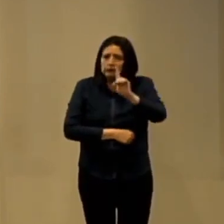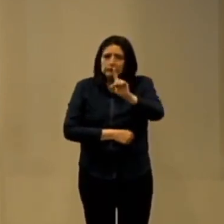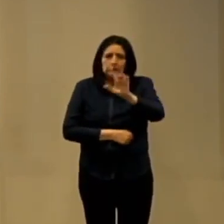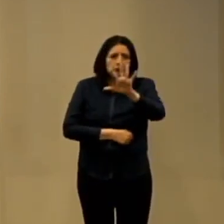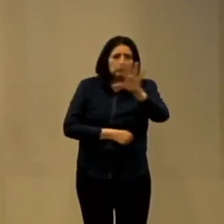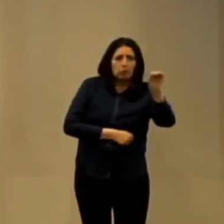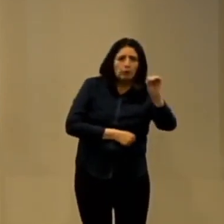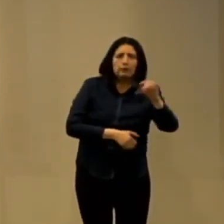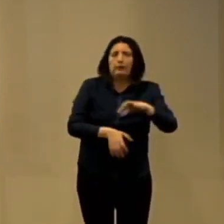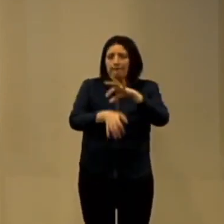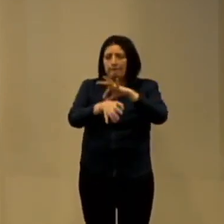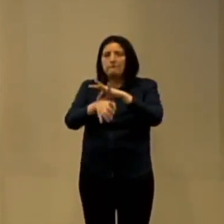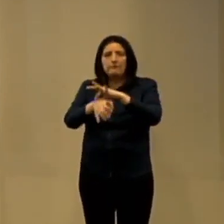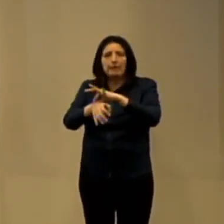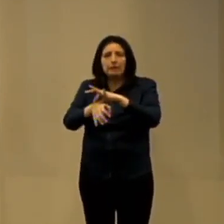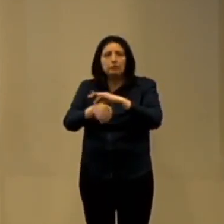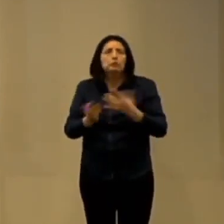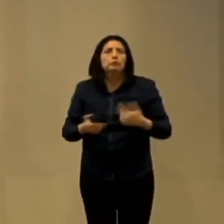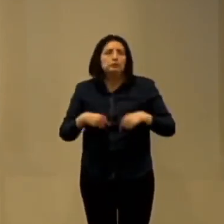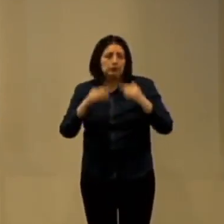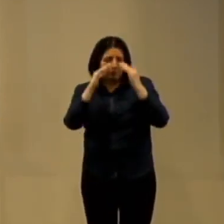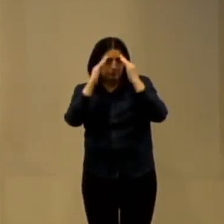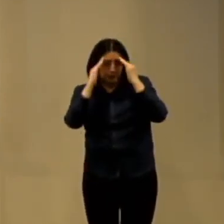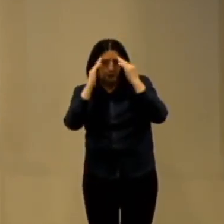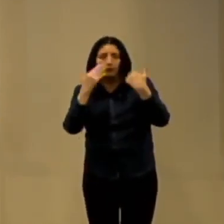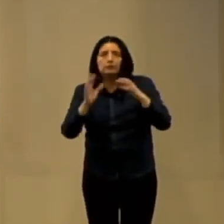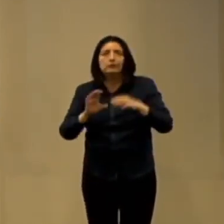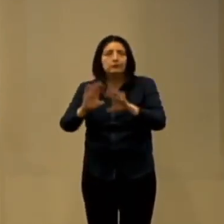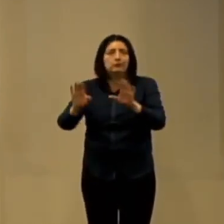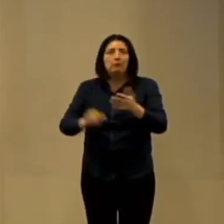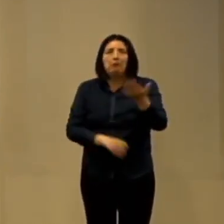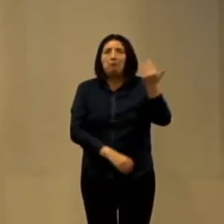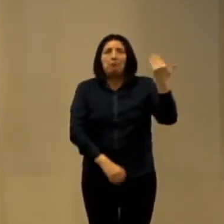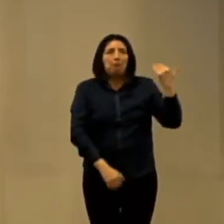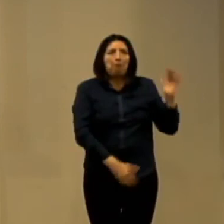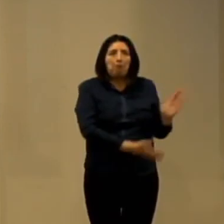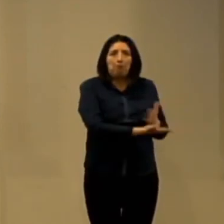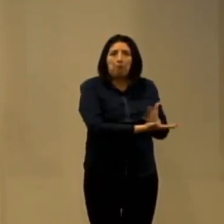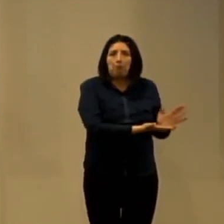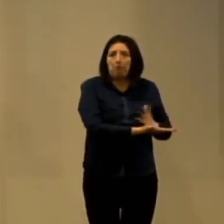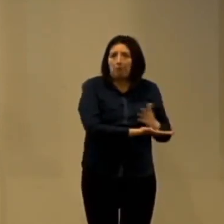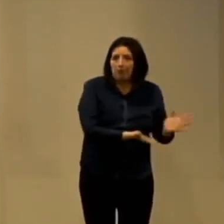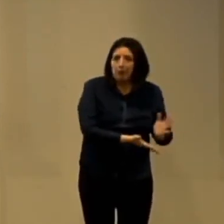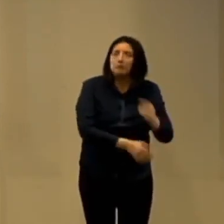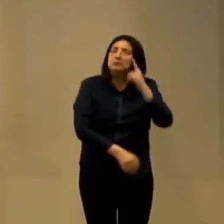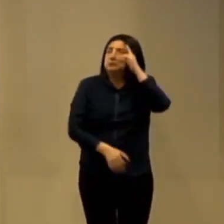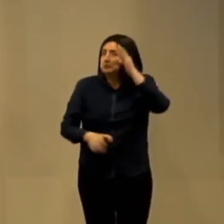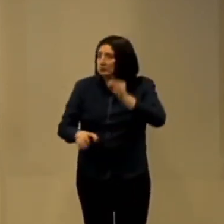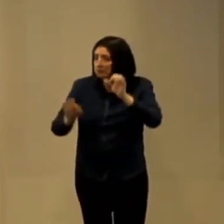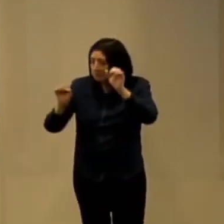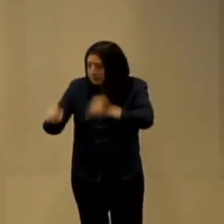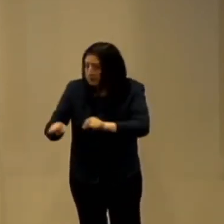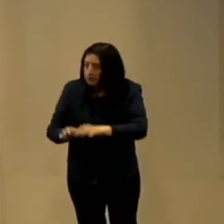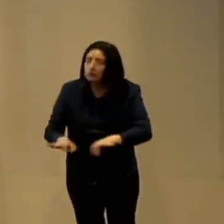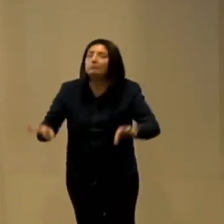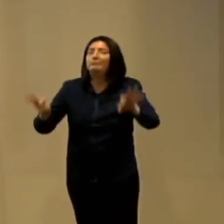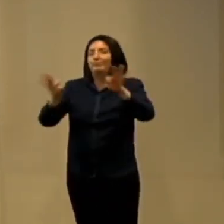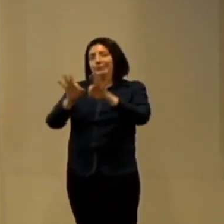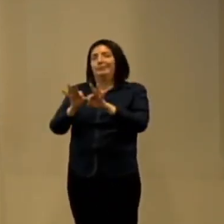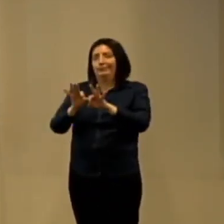150 médicos psiquiatras capacitados certificadores, lo que no teníamos nunca. Entonces creo que es un elemento importante